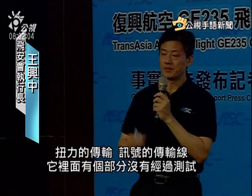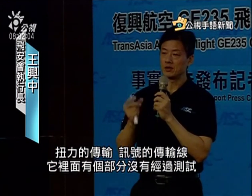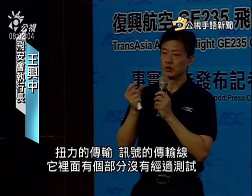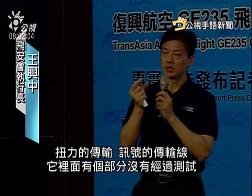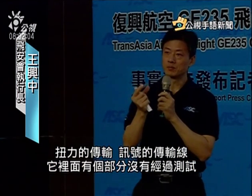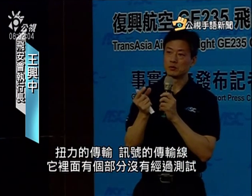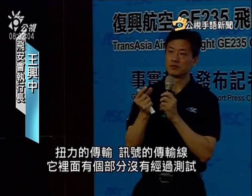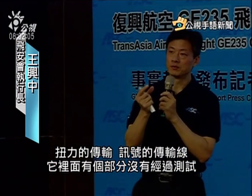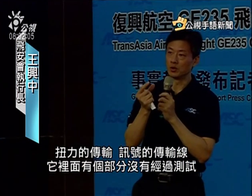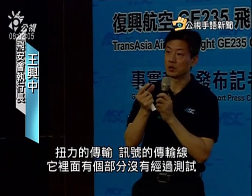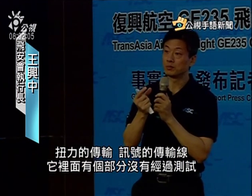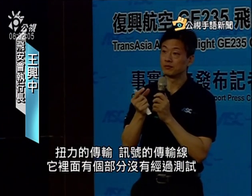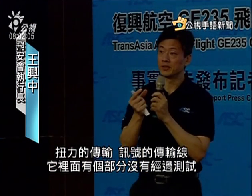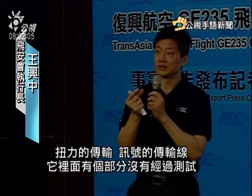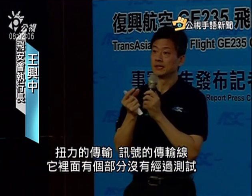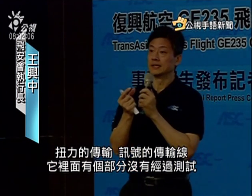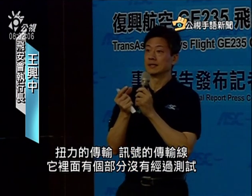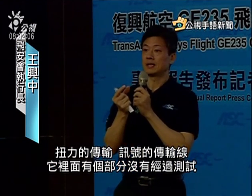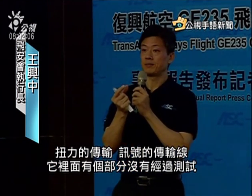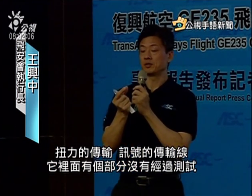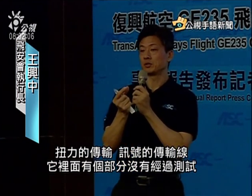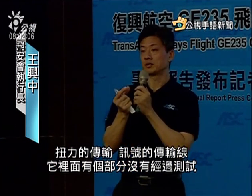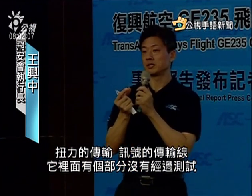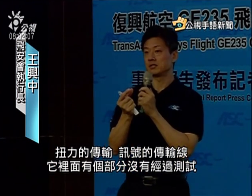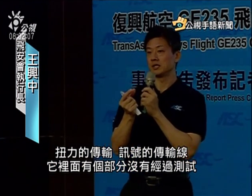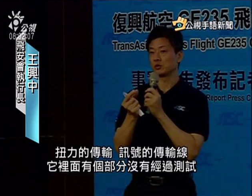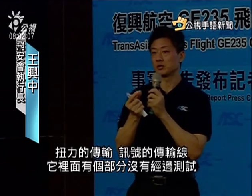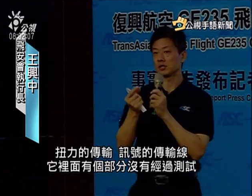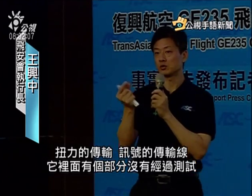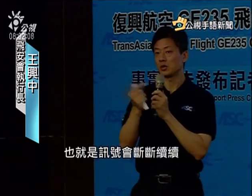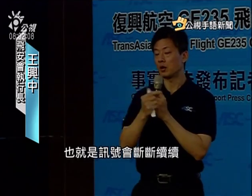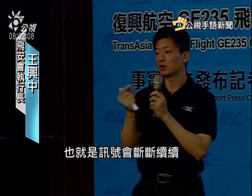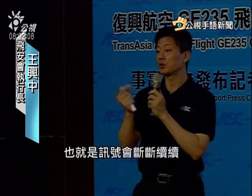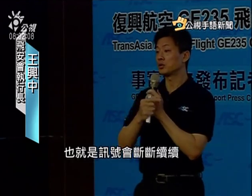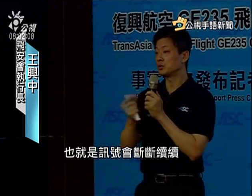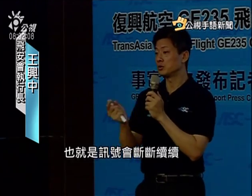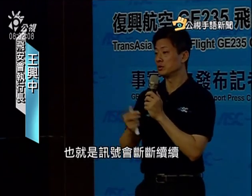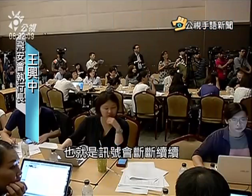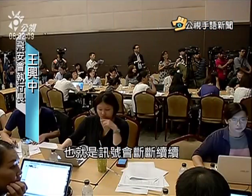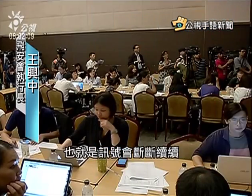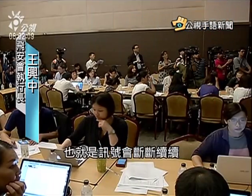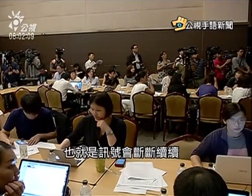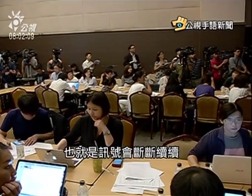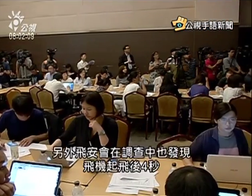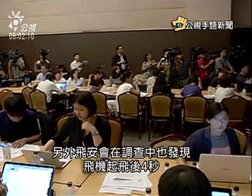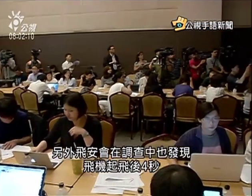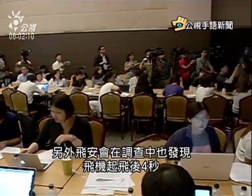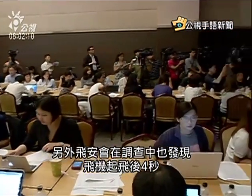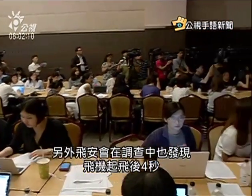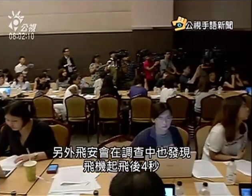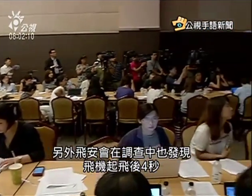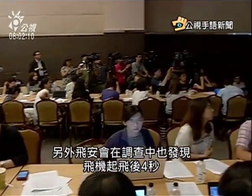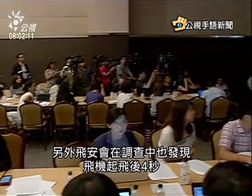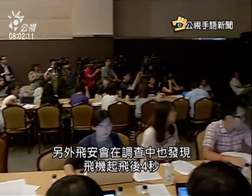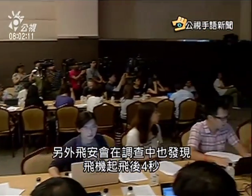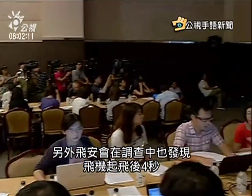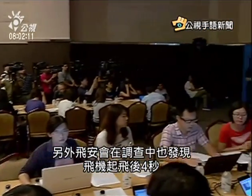面有一个部分。那没有经过测试，也就是这个讯号会断断续续。 另外，飞安会在调查中也发现，飞机起